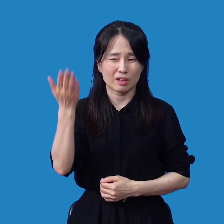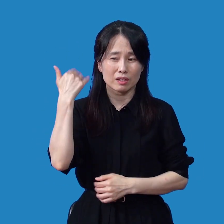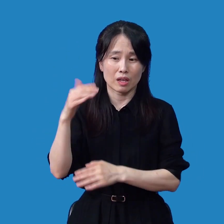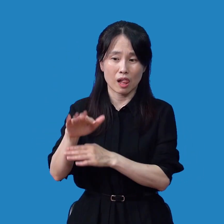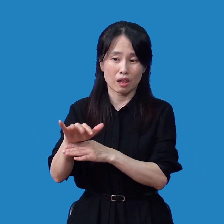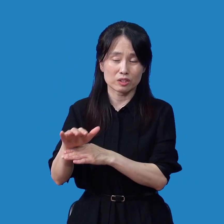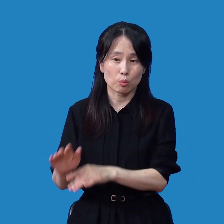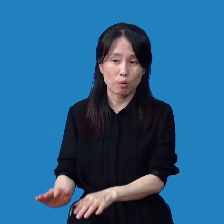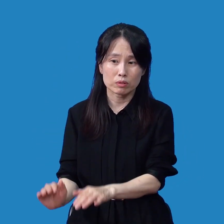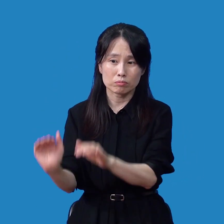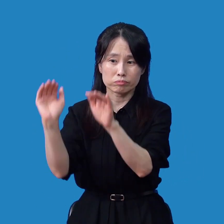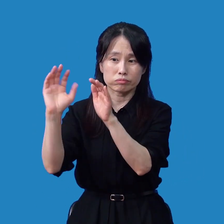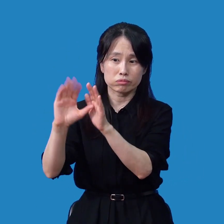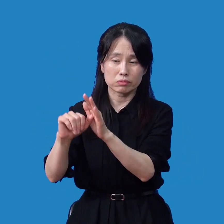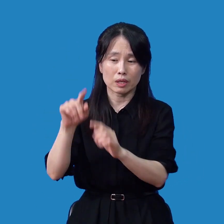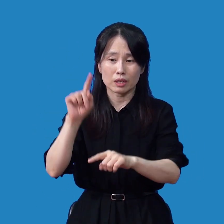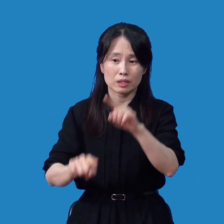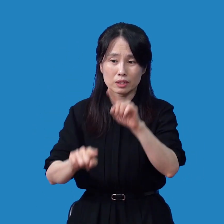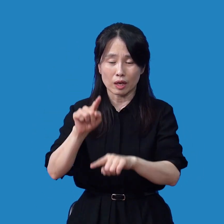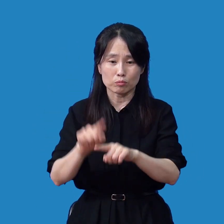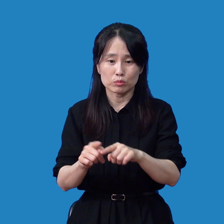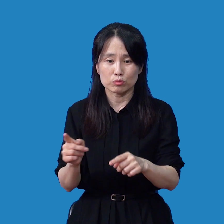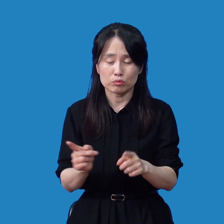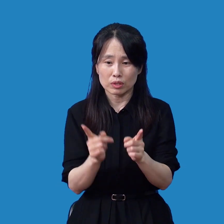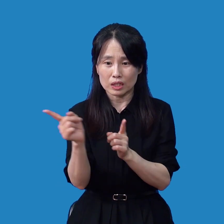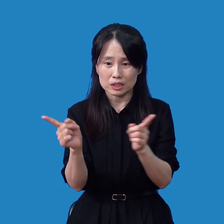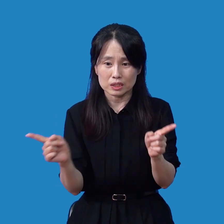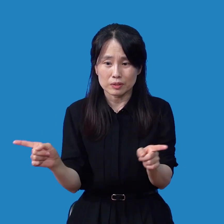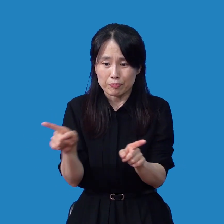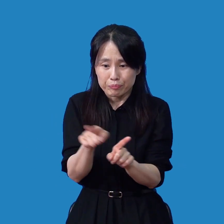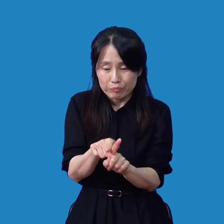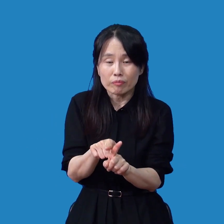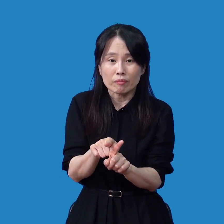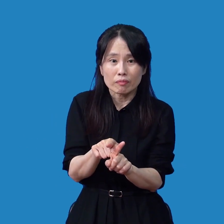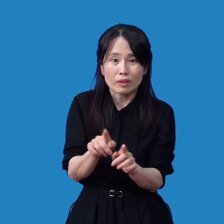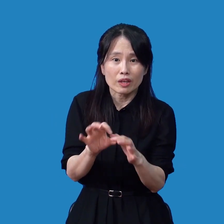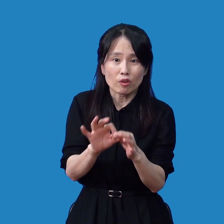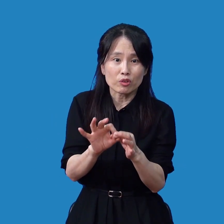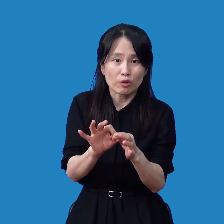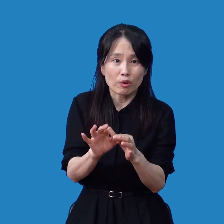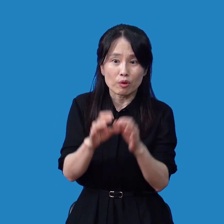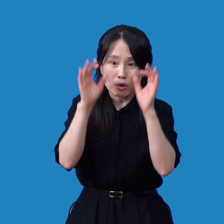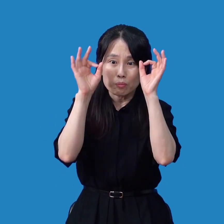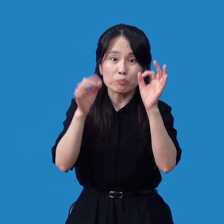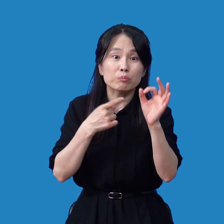시골에서 자랄 때 나무 젖붙이는 거 보신 분들이 많이 계시죠?